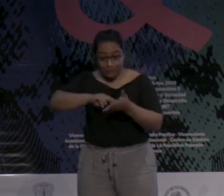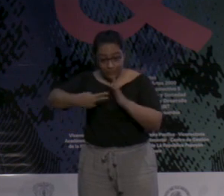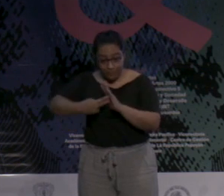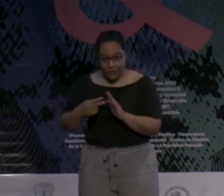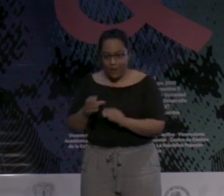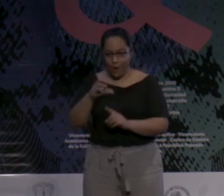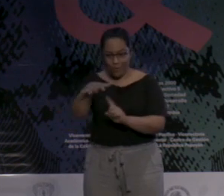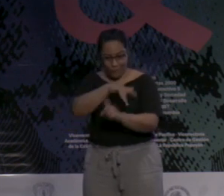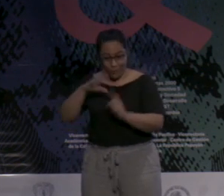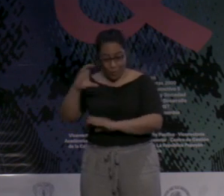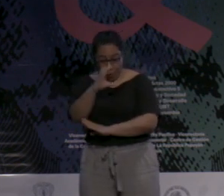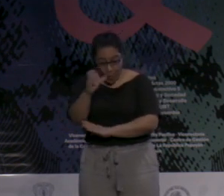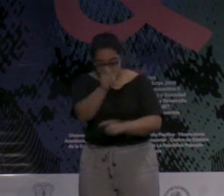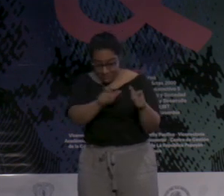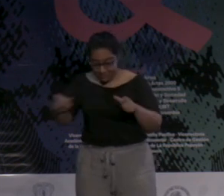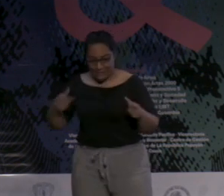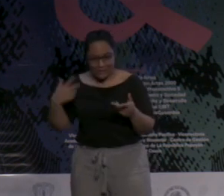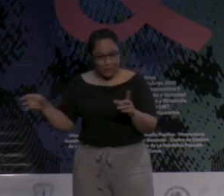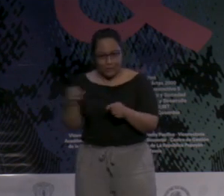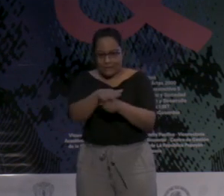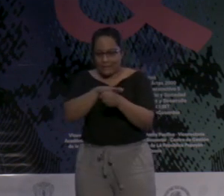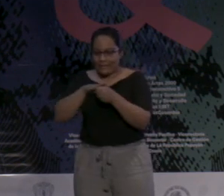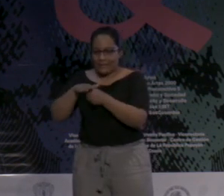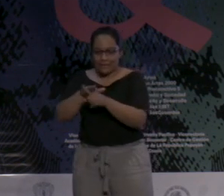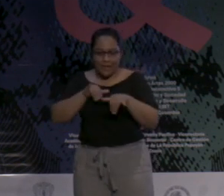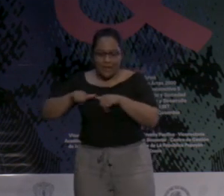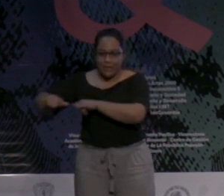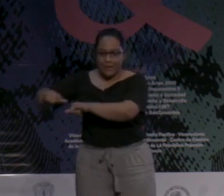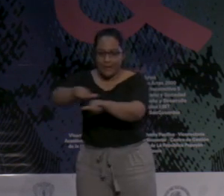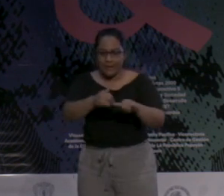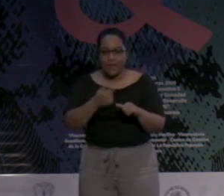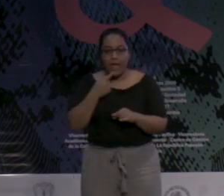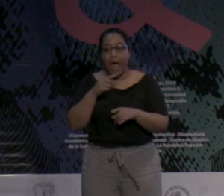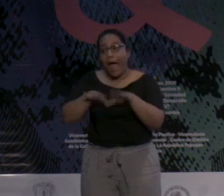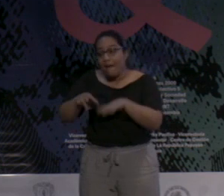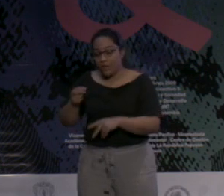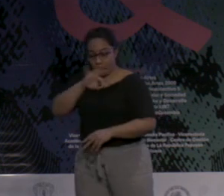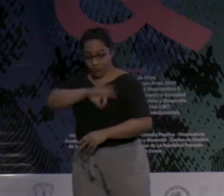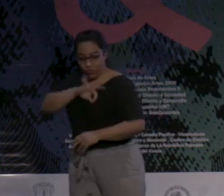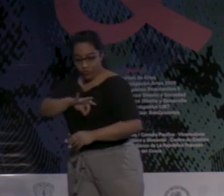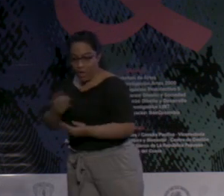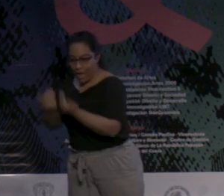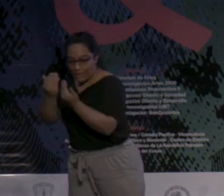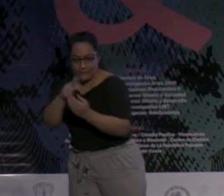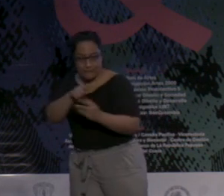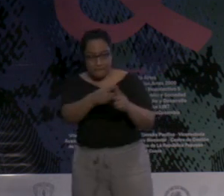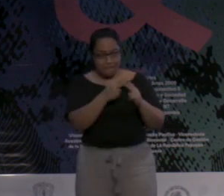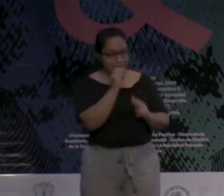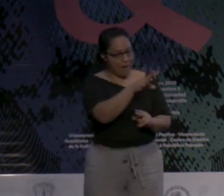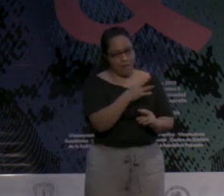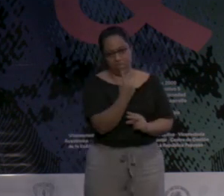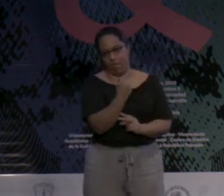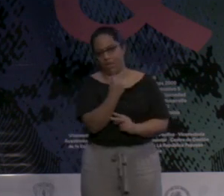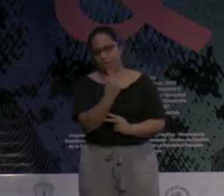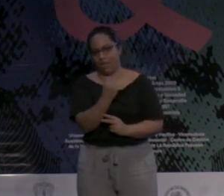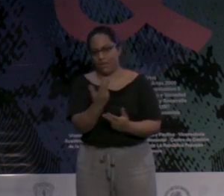los colombianos estamos ante una situación, y es que somos muy ricos para un subsidio pero muy pobres para un préstamo.